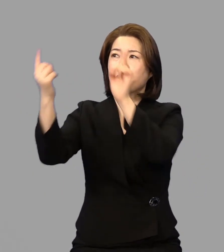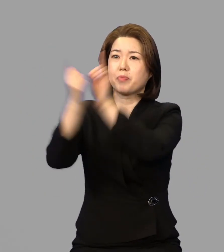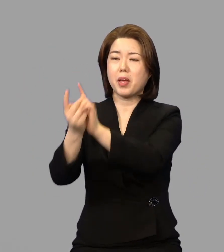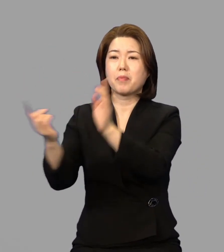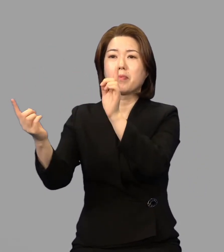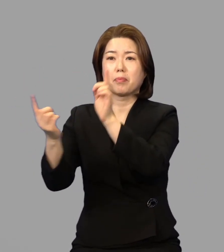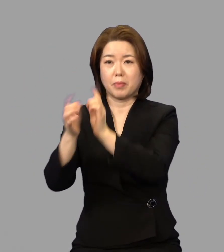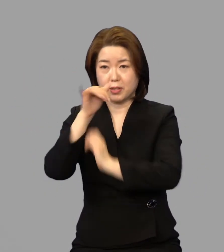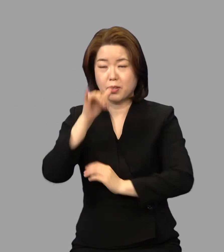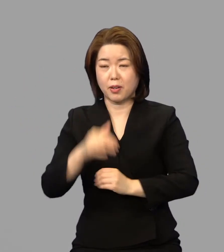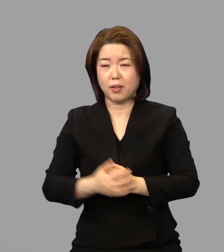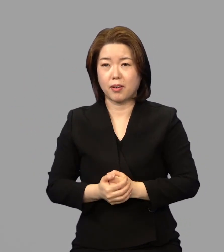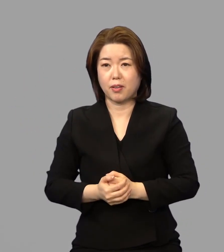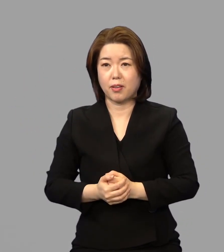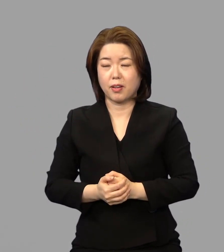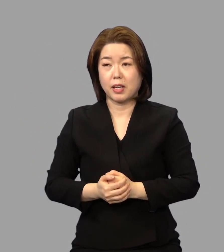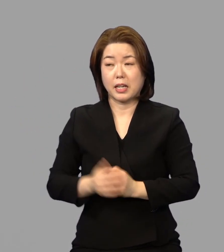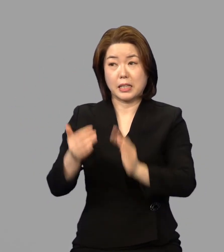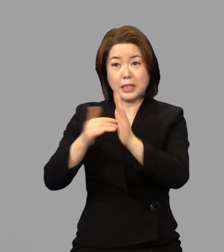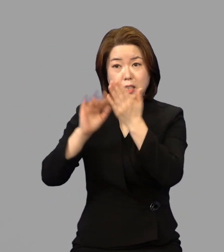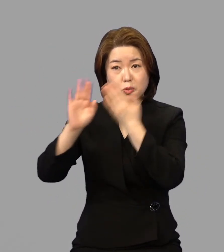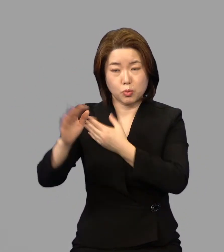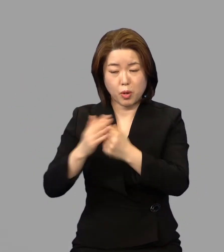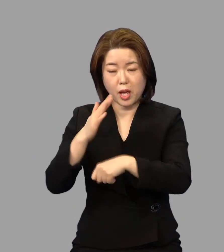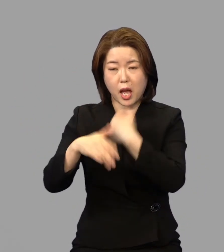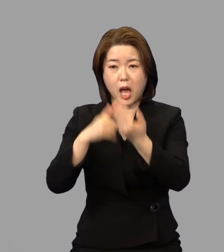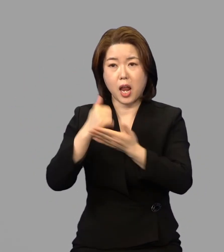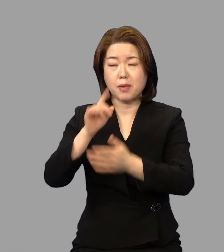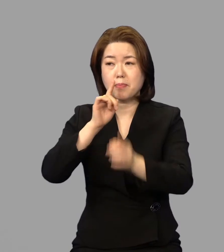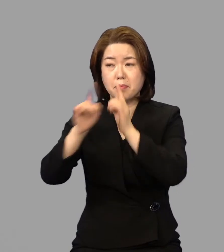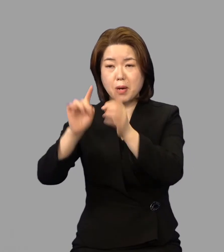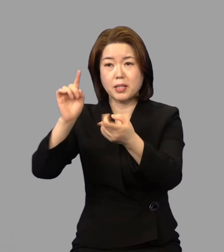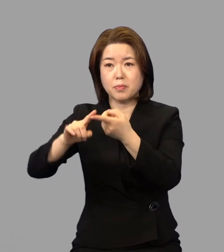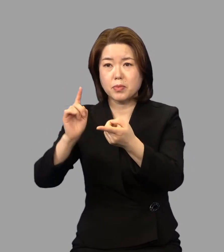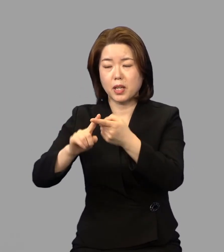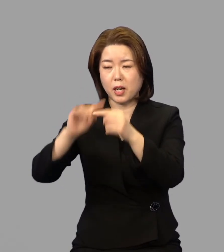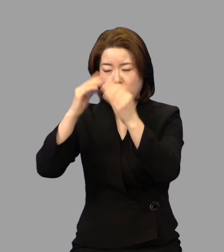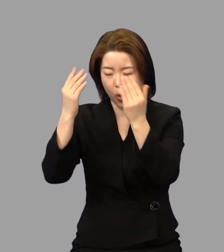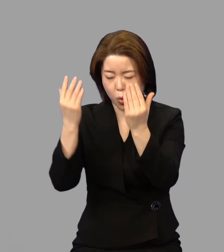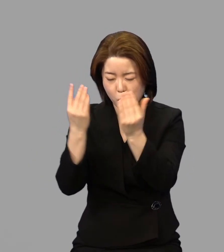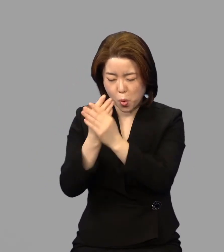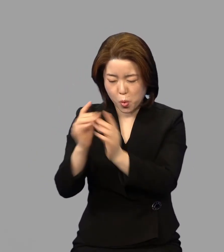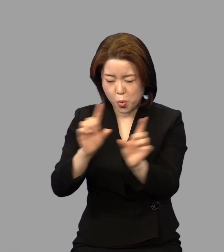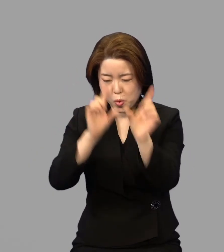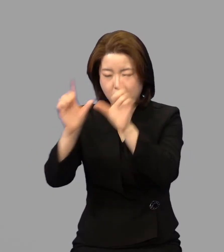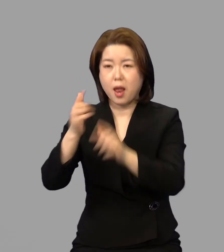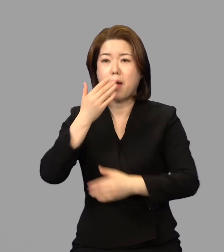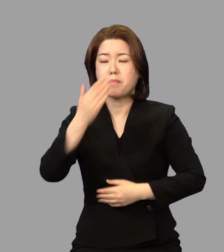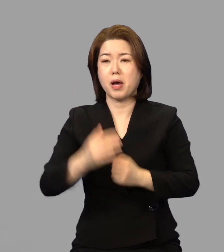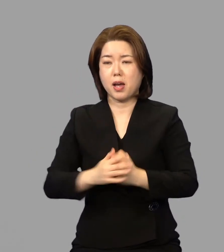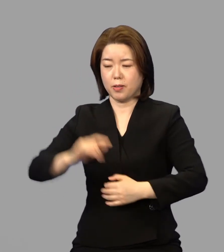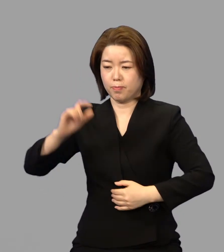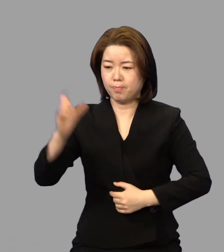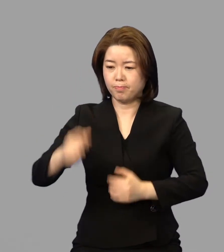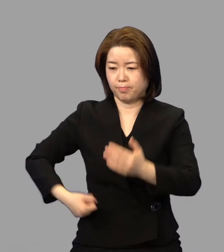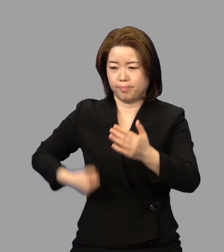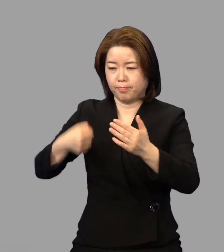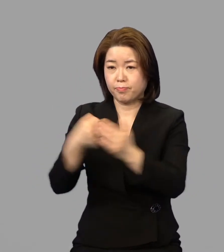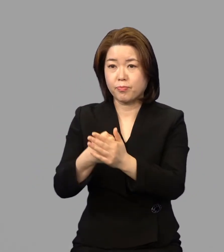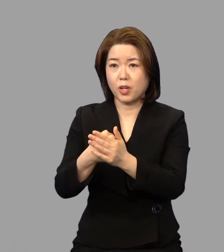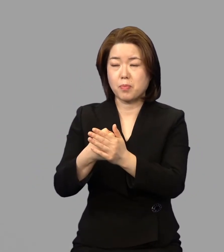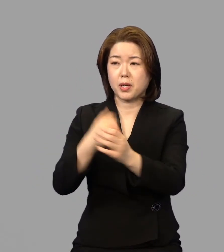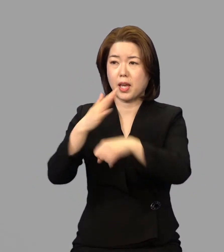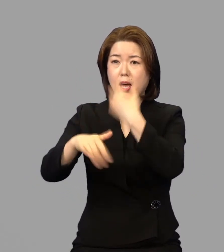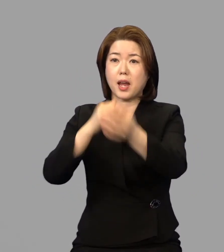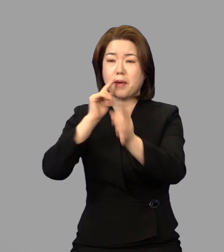만났어요. 그러고 나니까 그는 하나님의 말씀대로 온전히 살 수 있었어요. 굳세고 용감하게